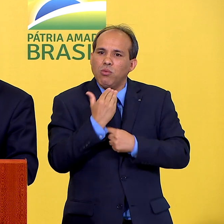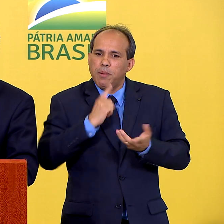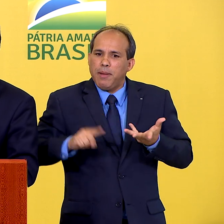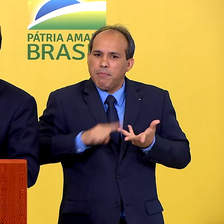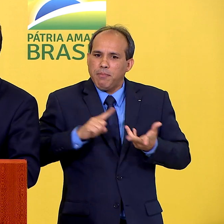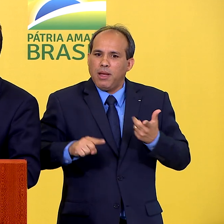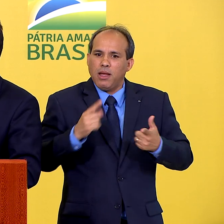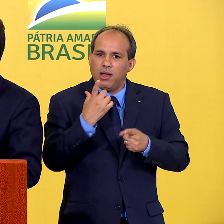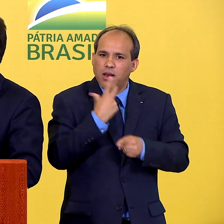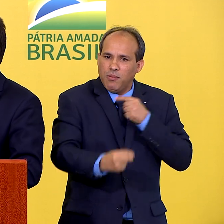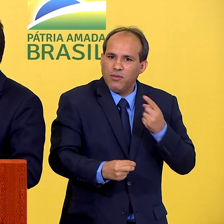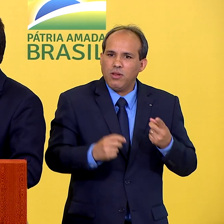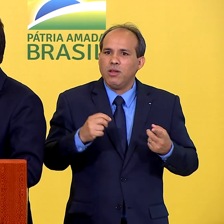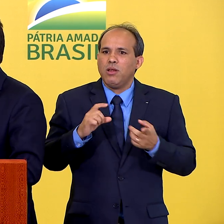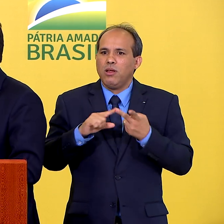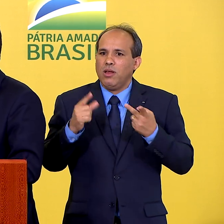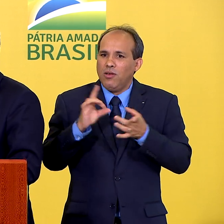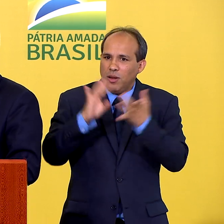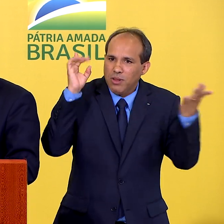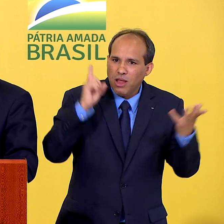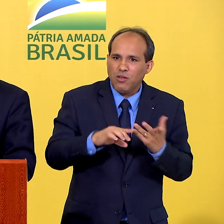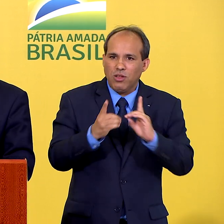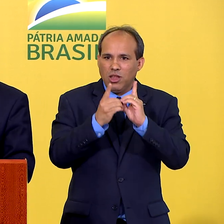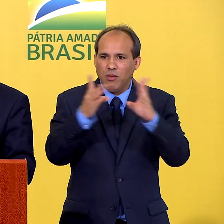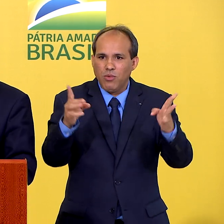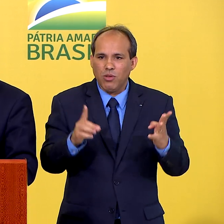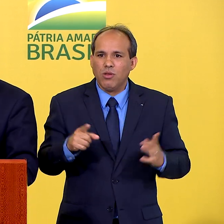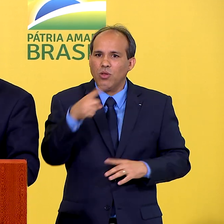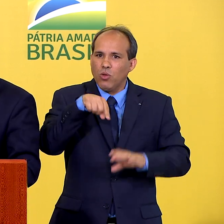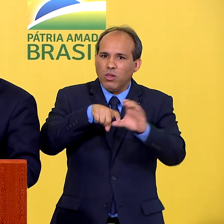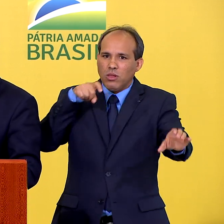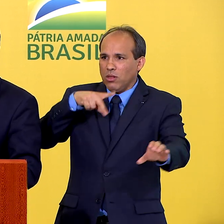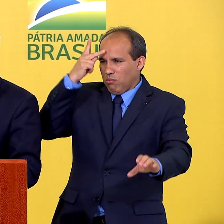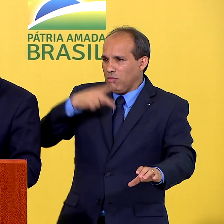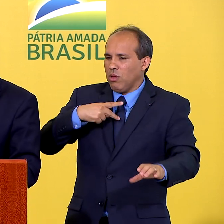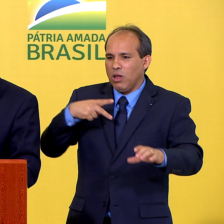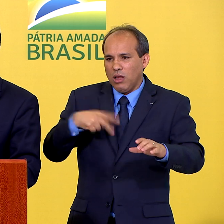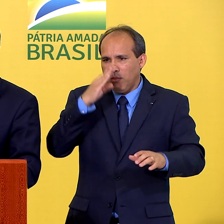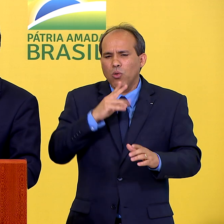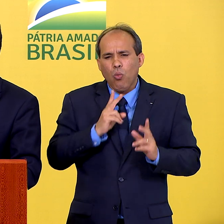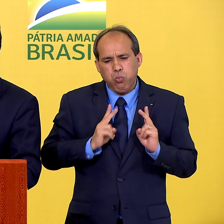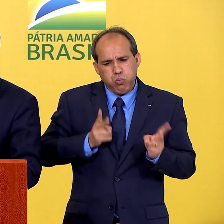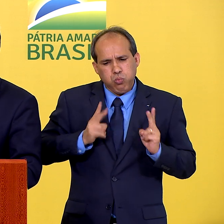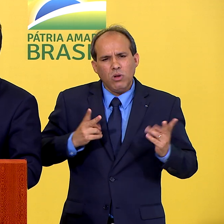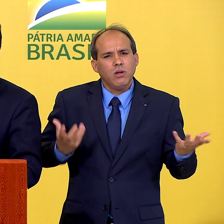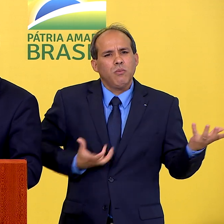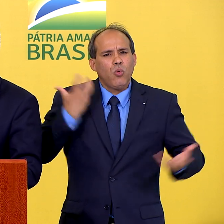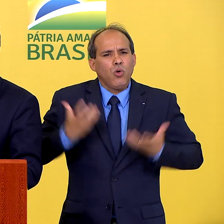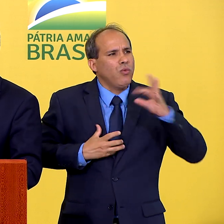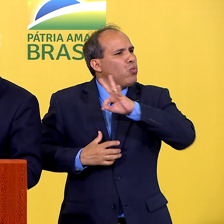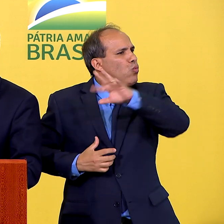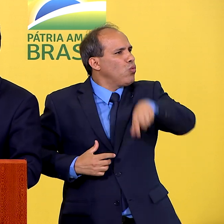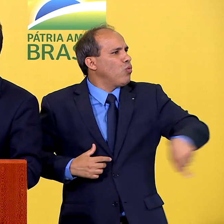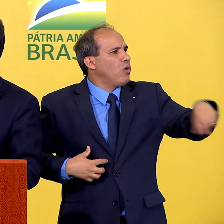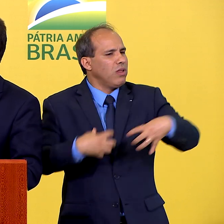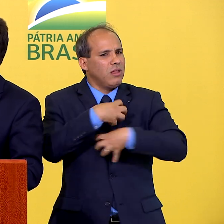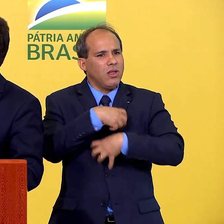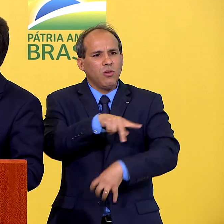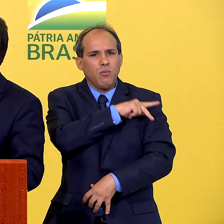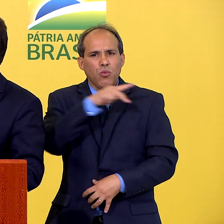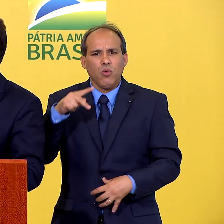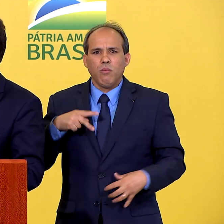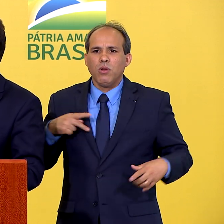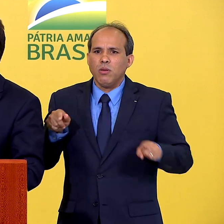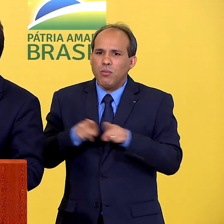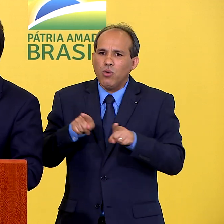como a nossa liberdade, a nossa democracia e a nossa independência, siga motivando a todos nós com espírito público para